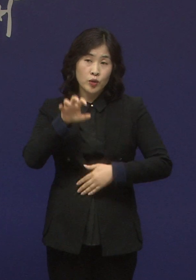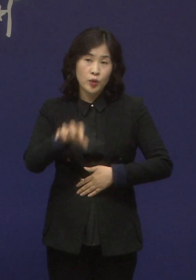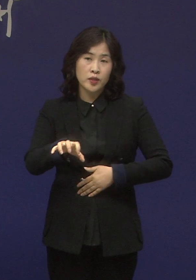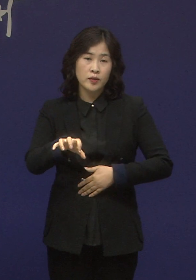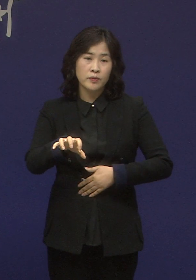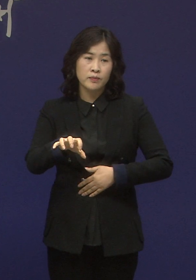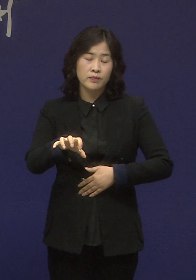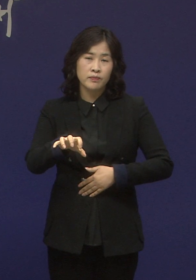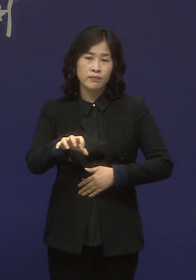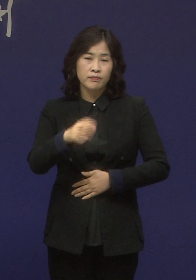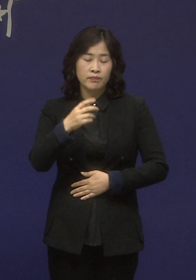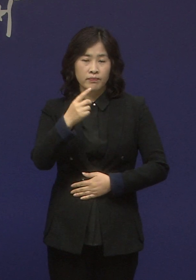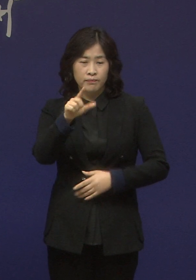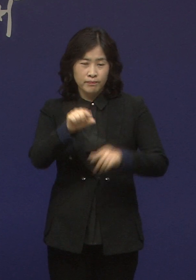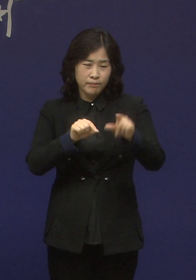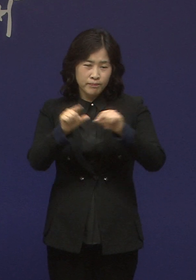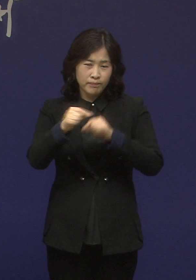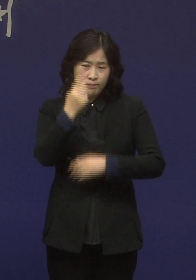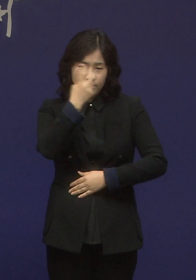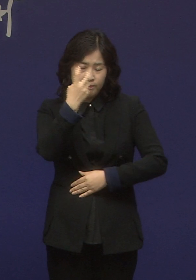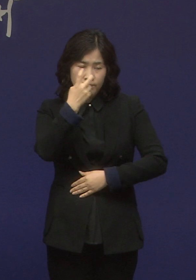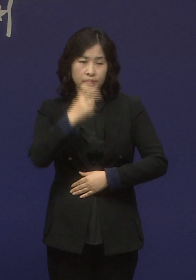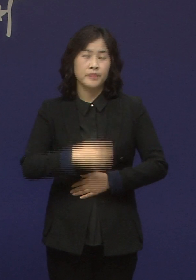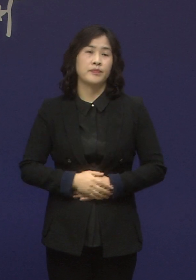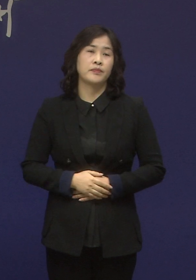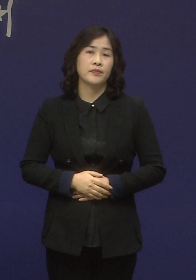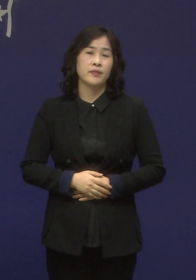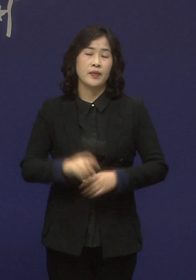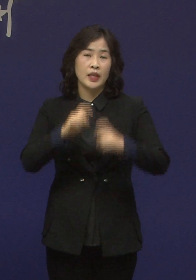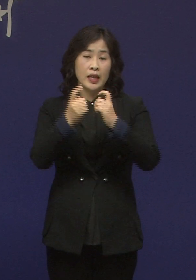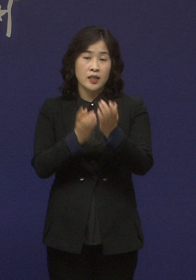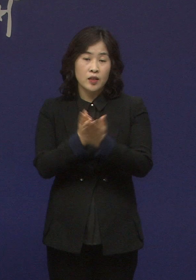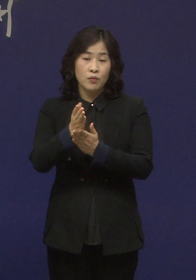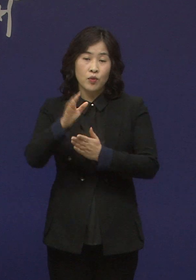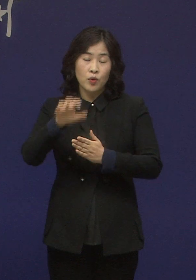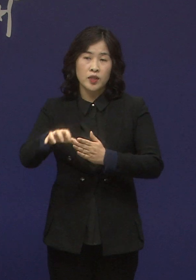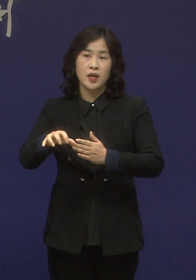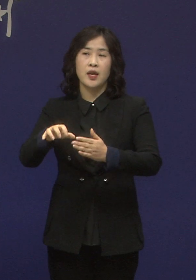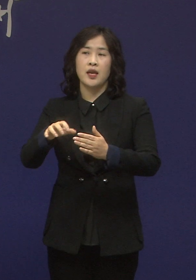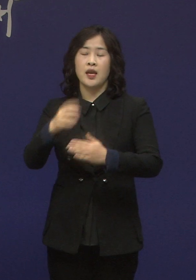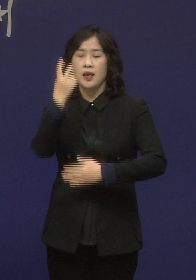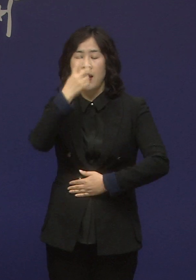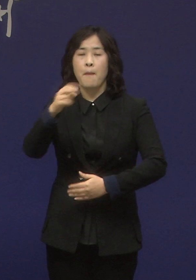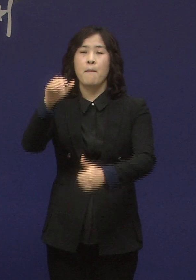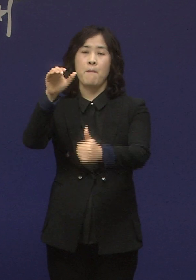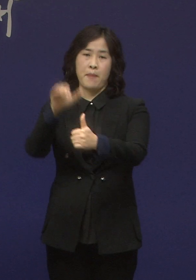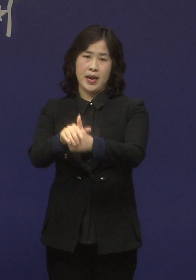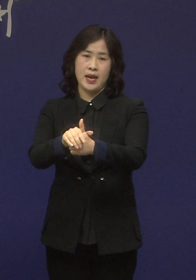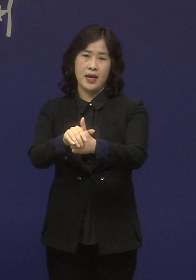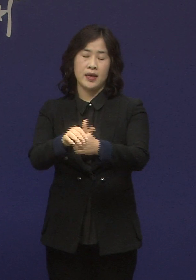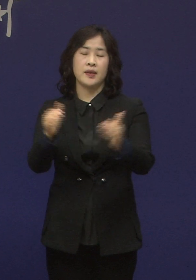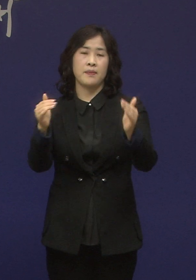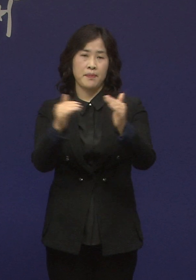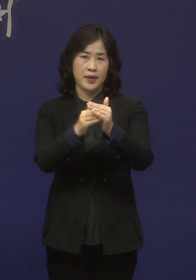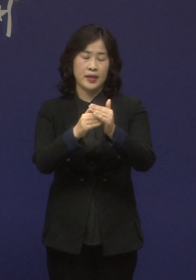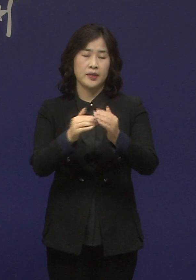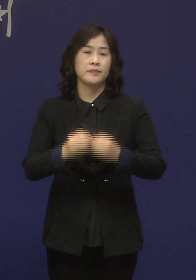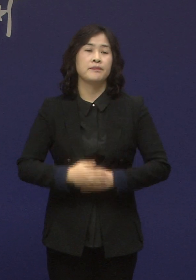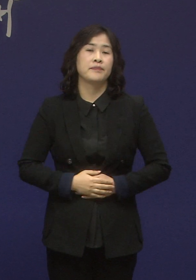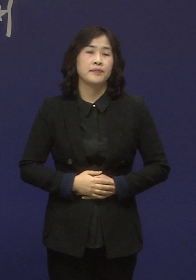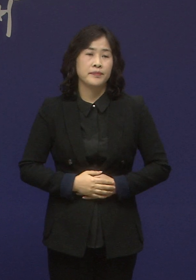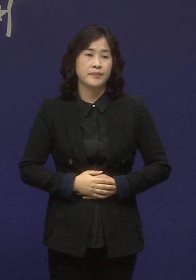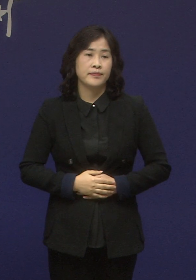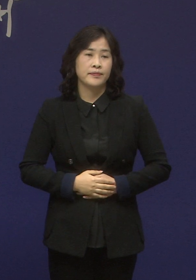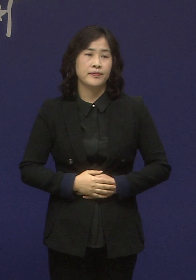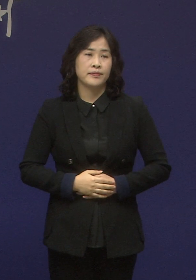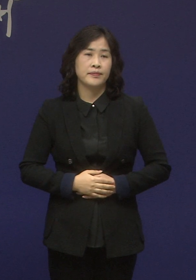선별진료소에서 검체를 채취하였고 민간수탁기관에 상기도 검사를 의뢰하게